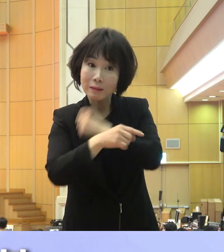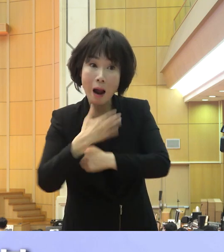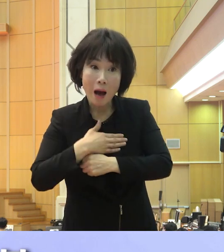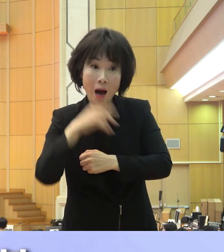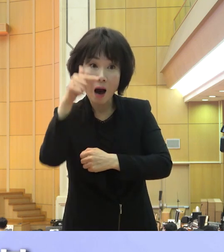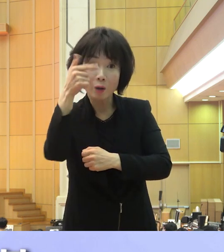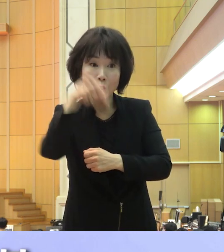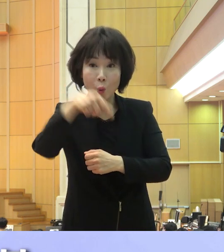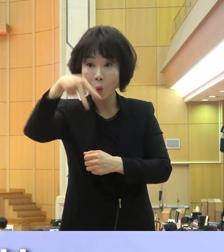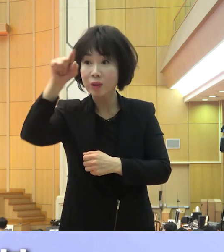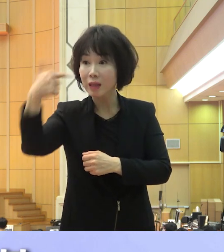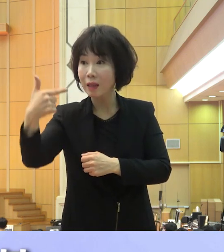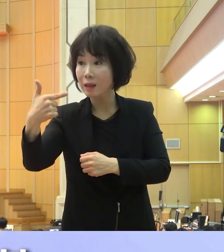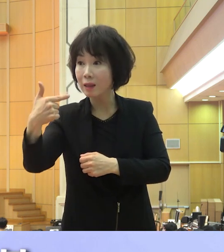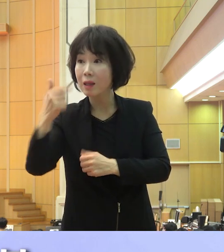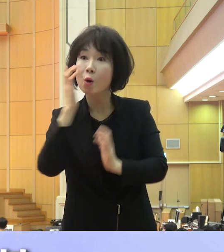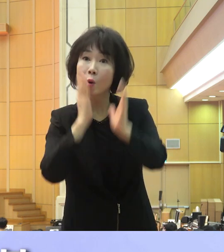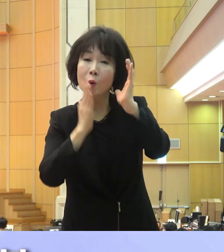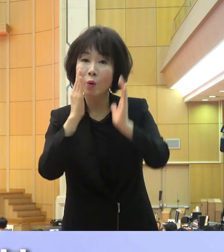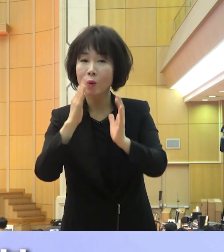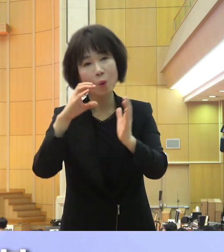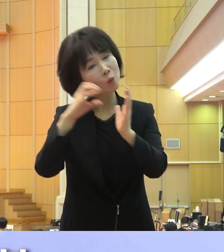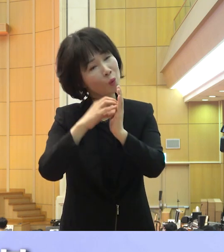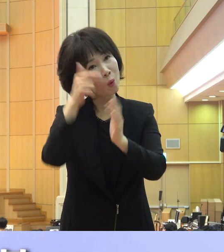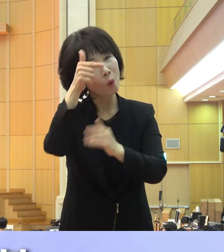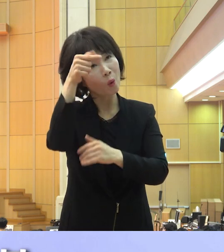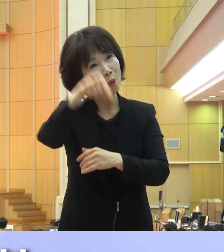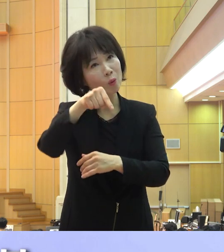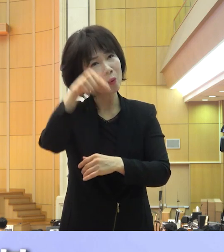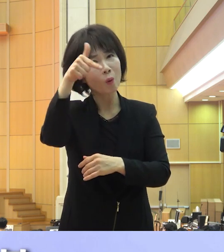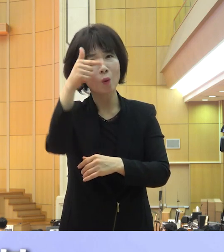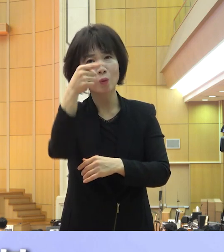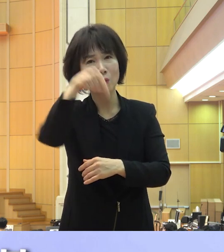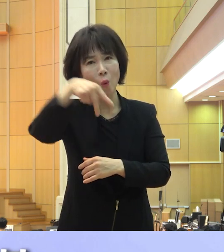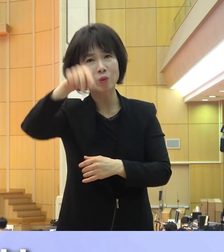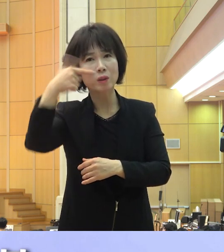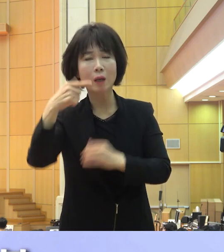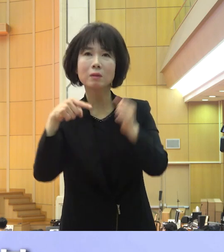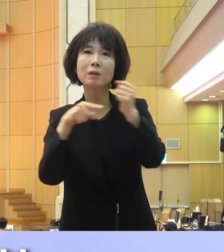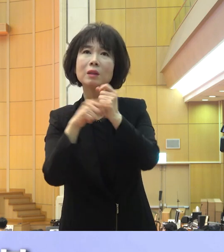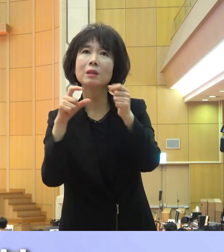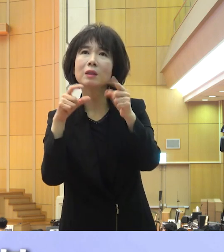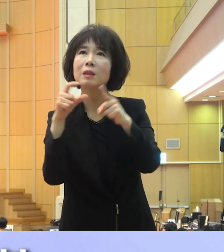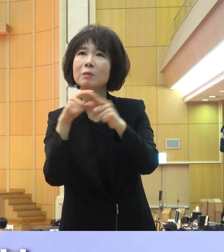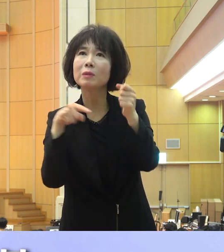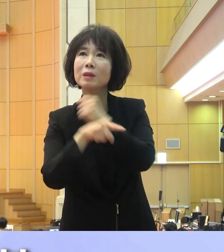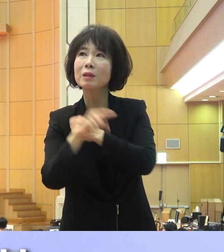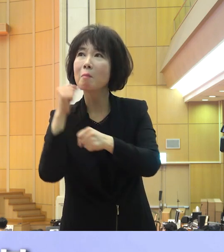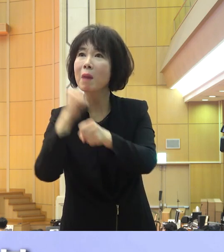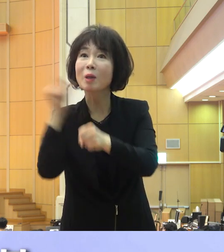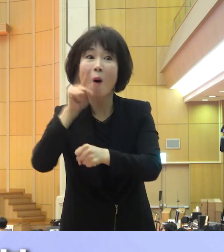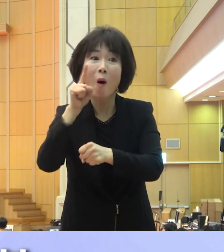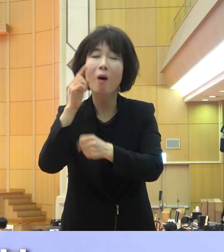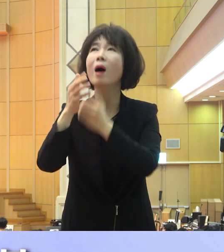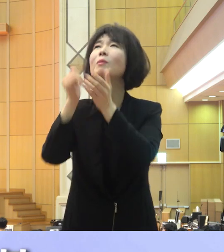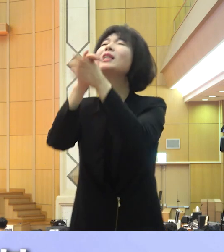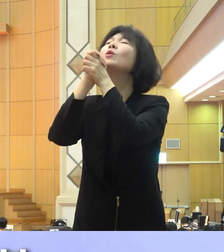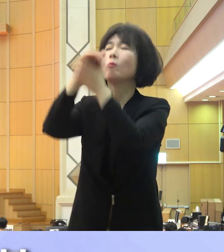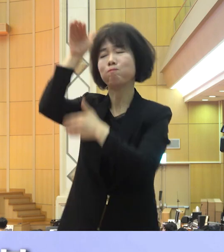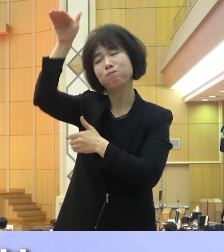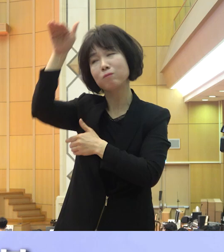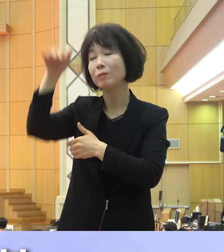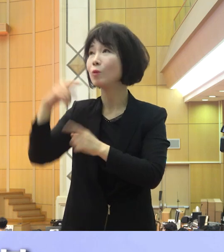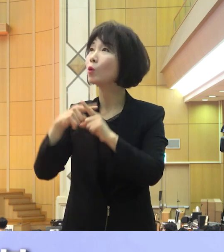녹산교회를 그냥 진 거 아니에요. 제가 기도하다가 하나님, 우리 교회 이름을 뭘로